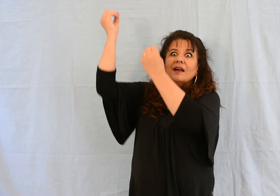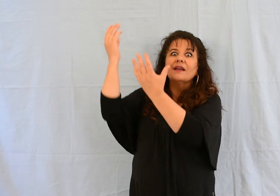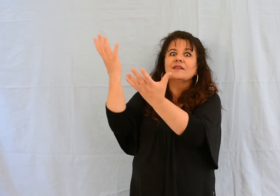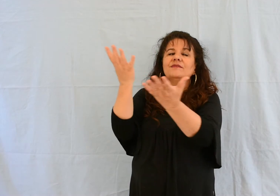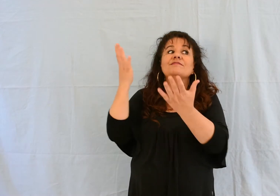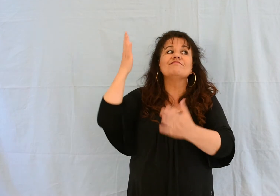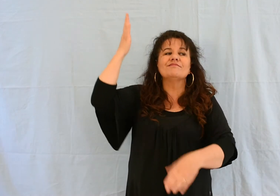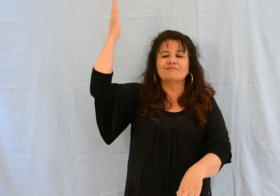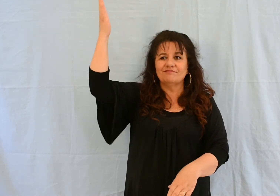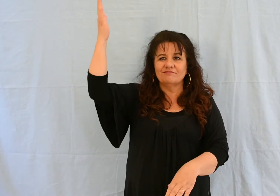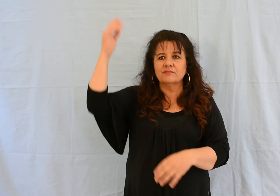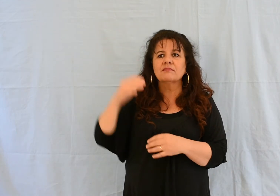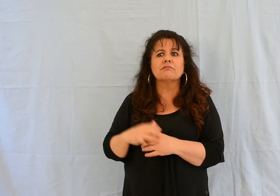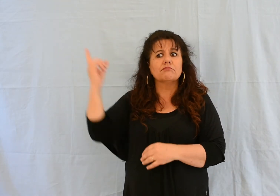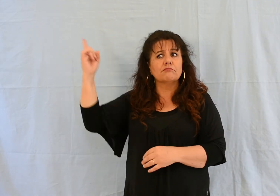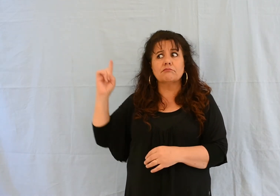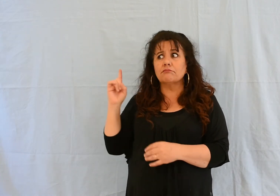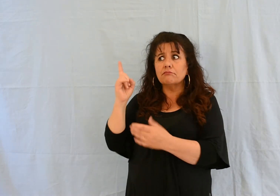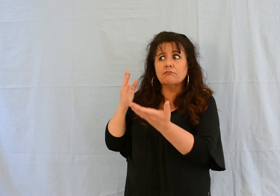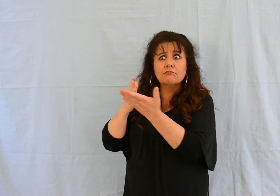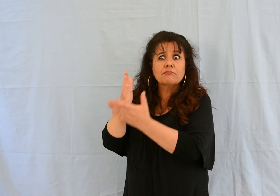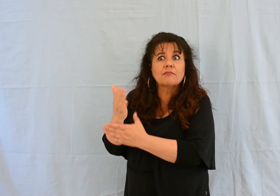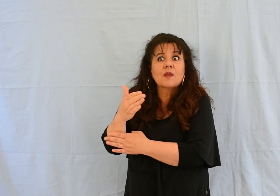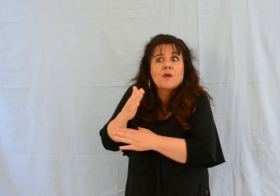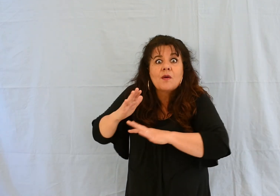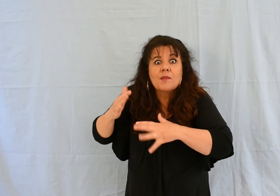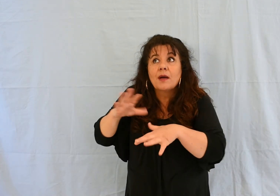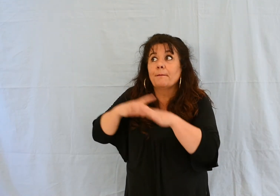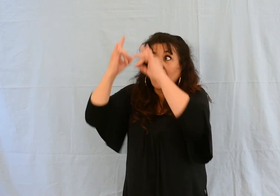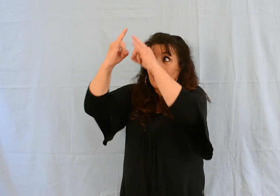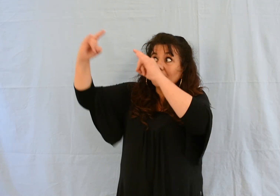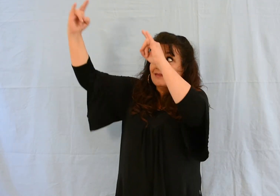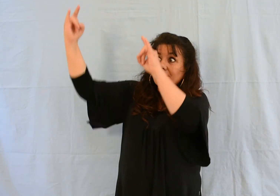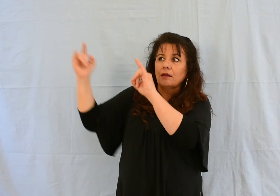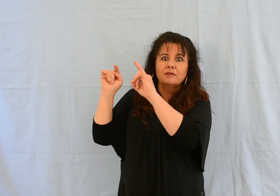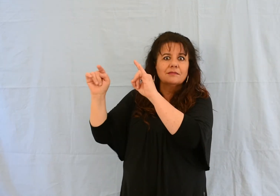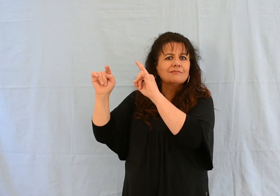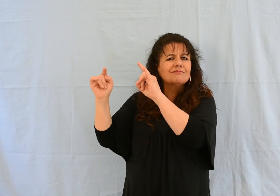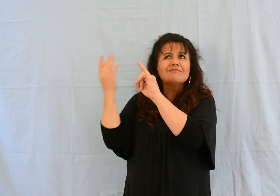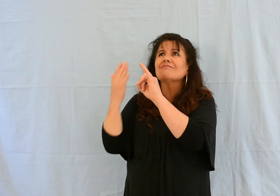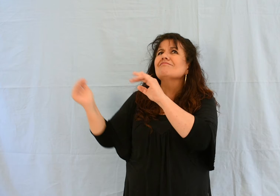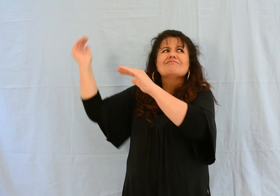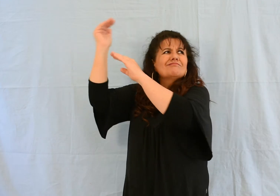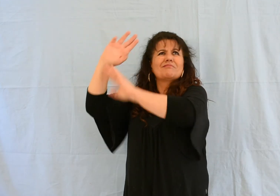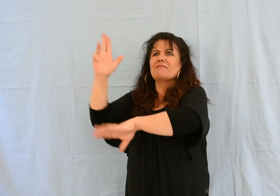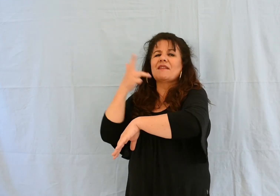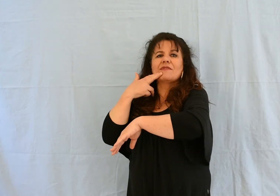Par l'attente plus grande et plus parfaite, celle qui n'est pas œuvre des mains humaines